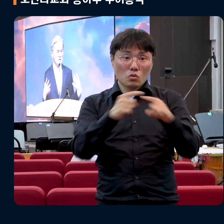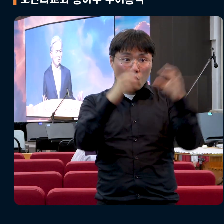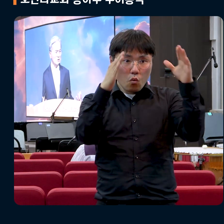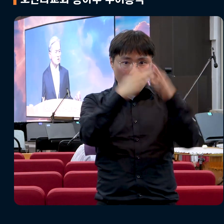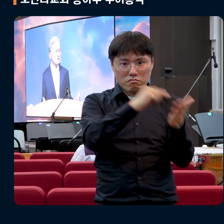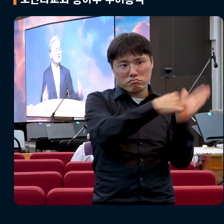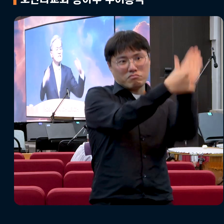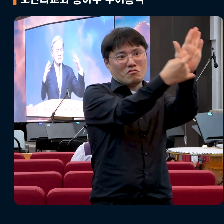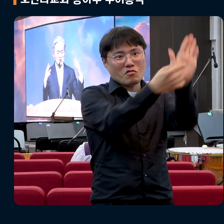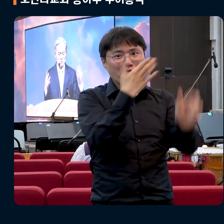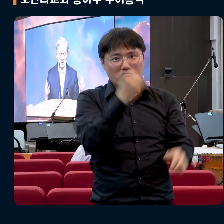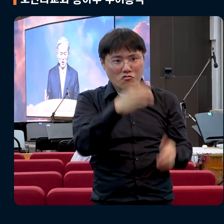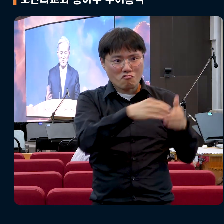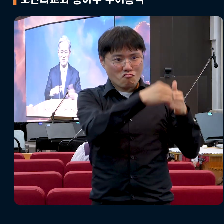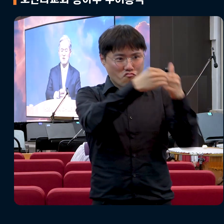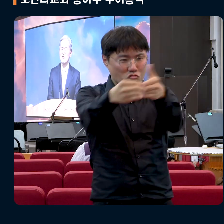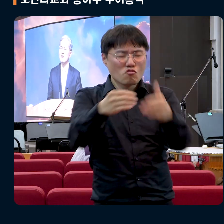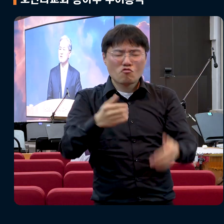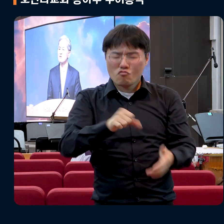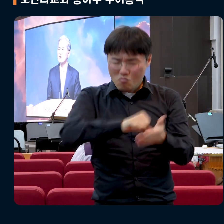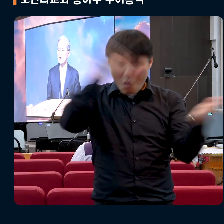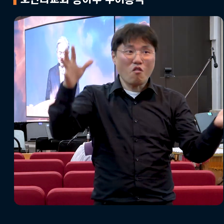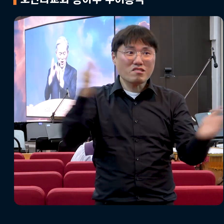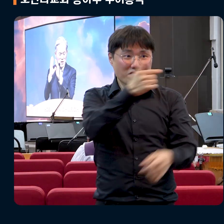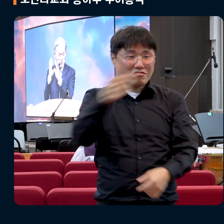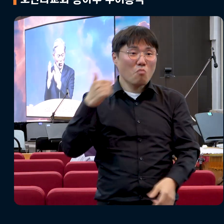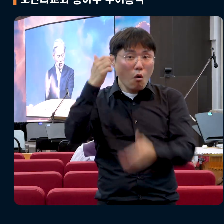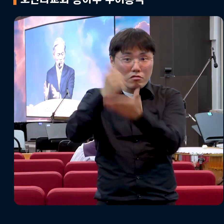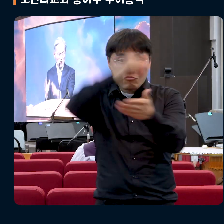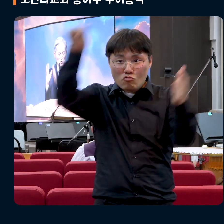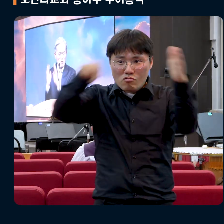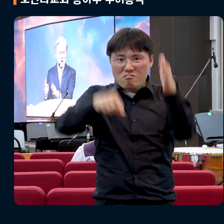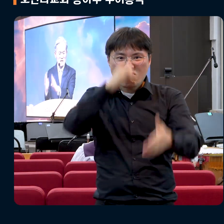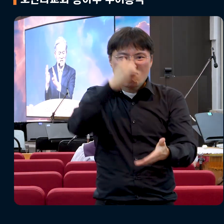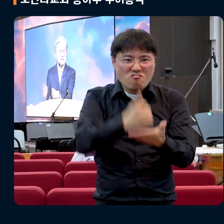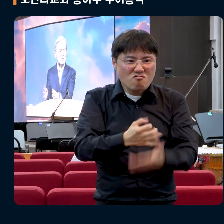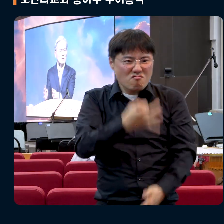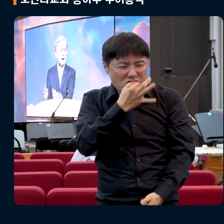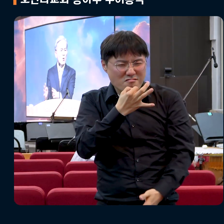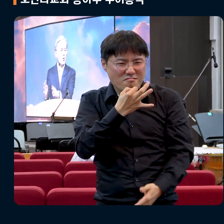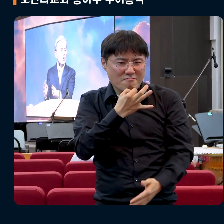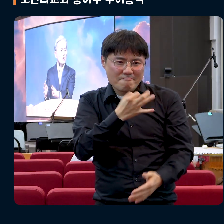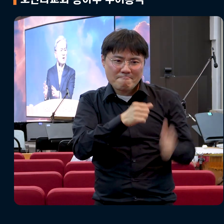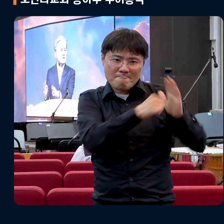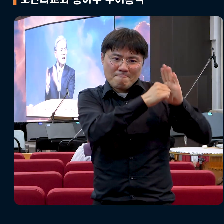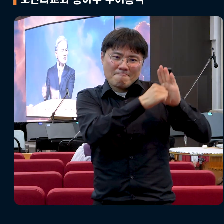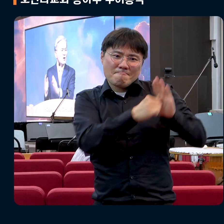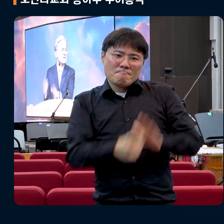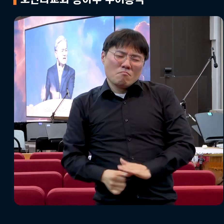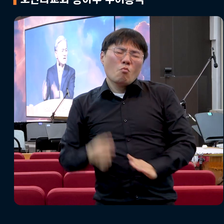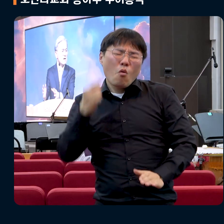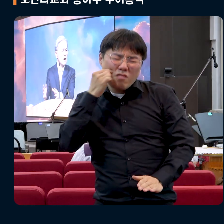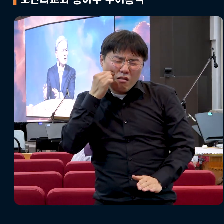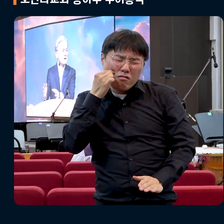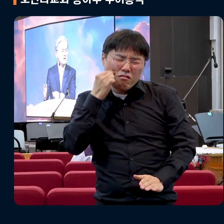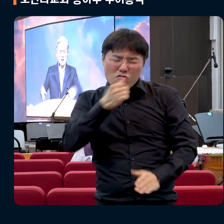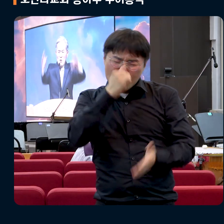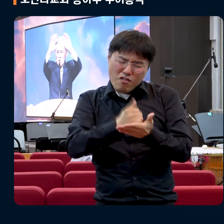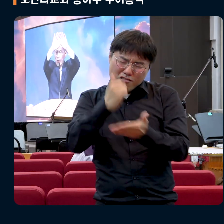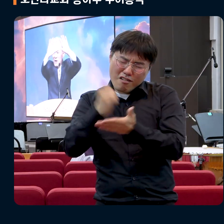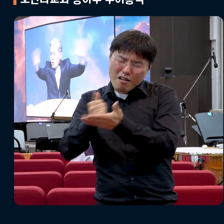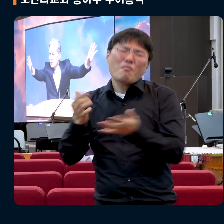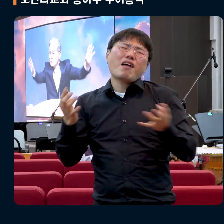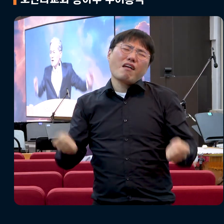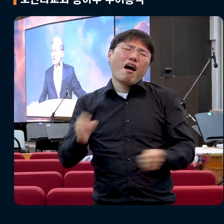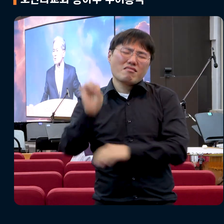교회를 상징한다고 할 수 있는 리더십들 가운데서 죄된 욕심과 욕망을 이기지 못하고 탈선한 이야기가,